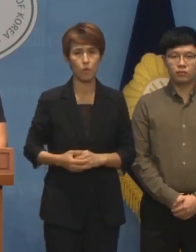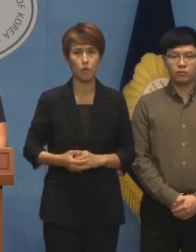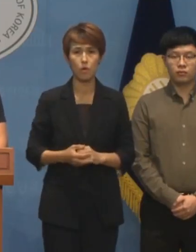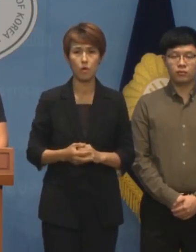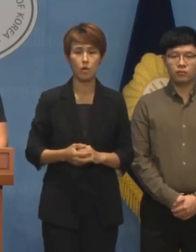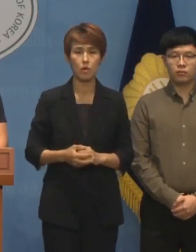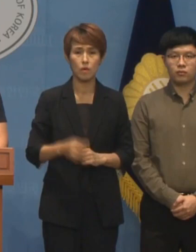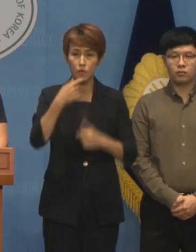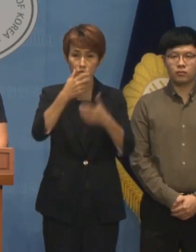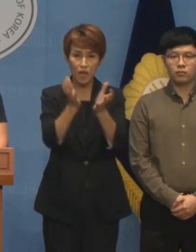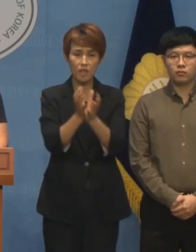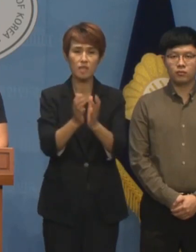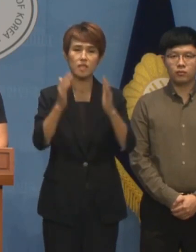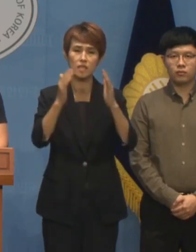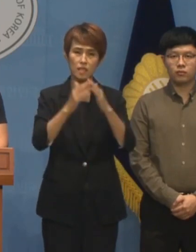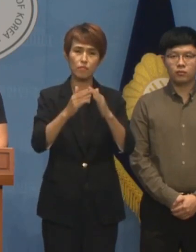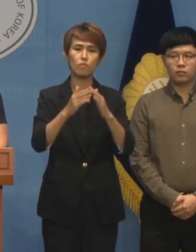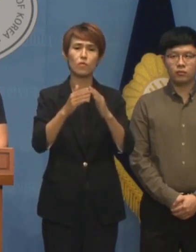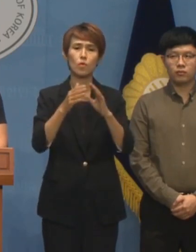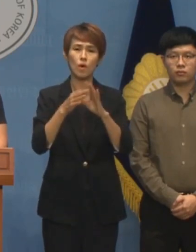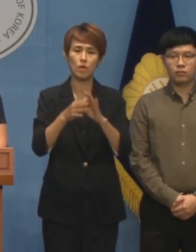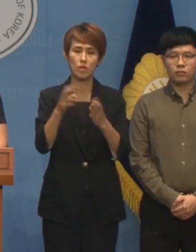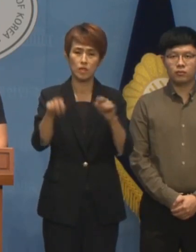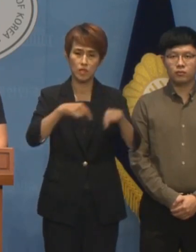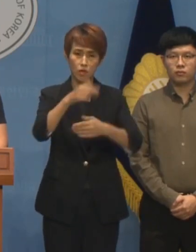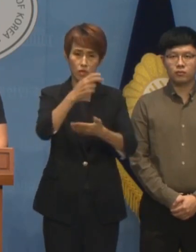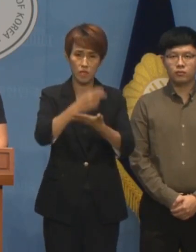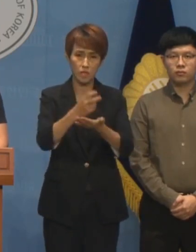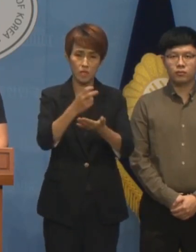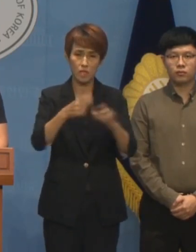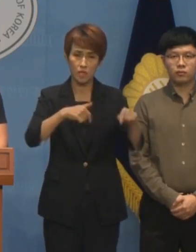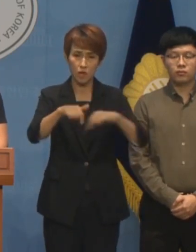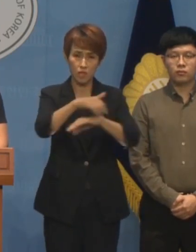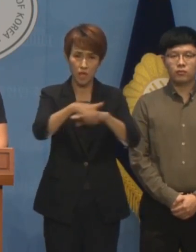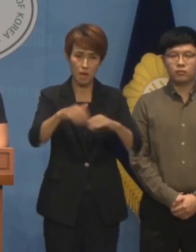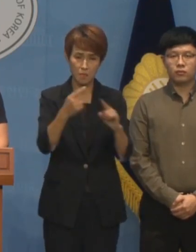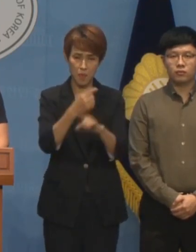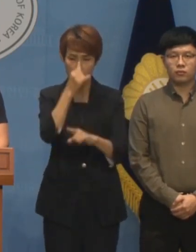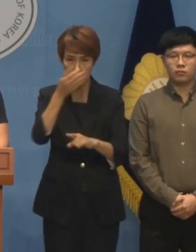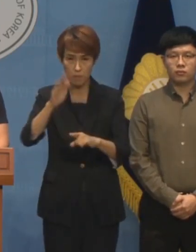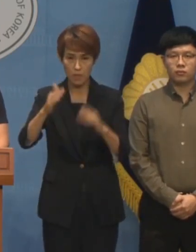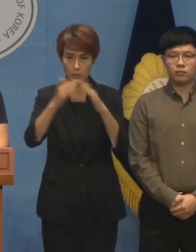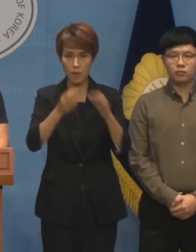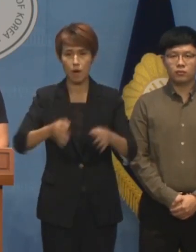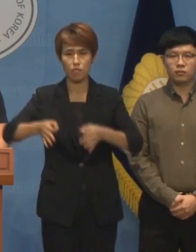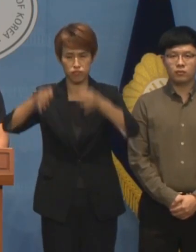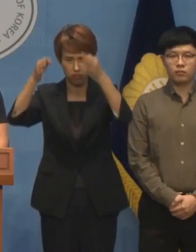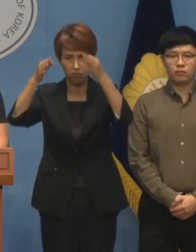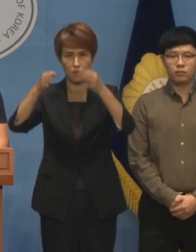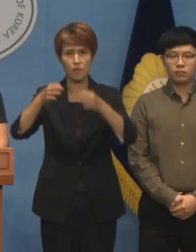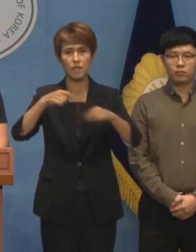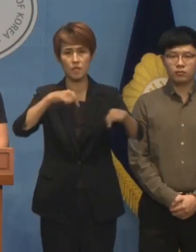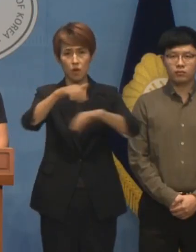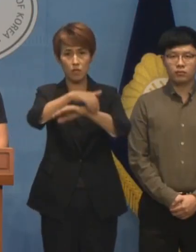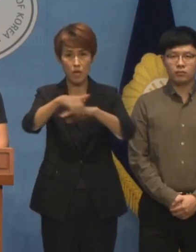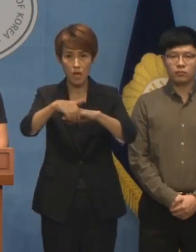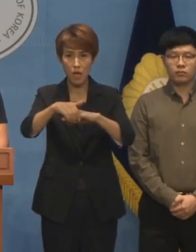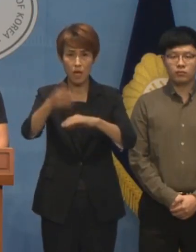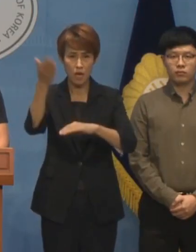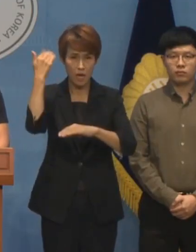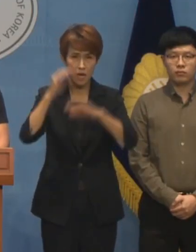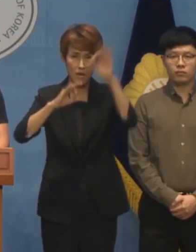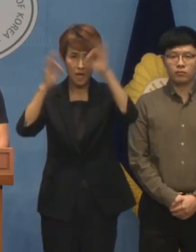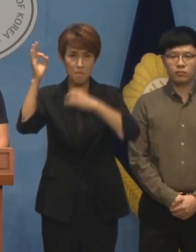정책을 수없이 고쳤지만 집값을 더욱 폭등시켰던 지난날의 정책적 과오에서 전혀 진일보하지 못한